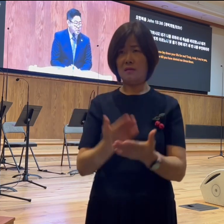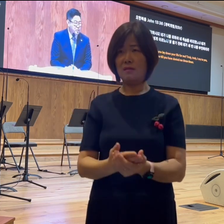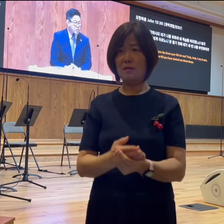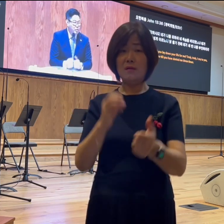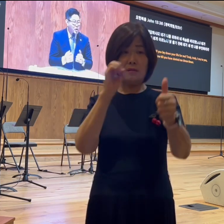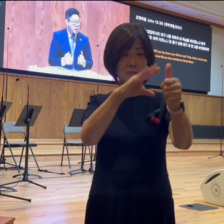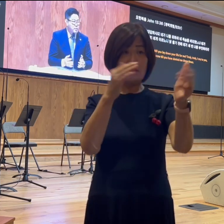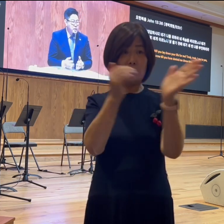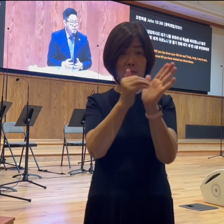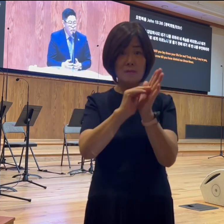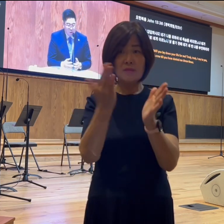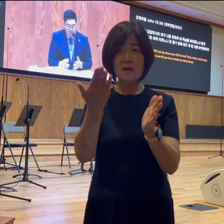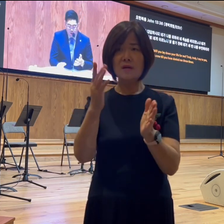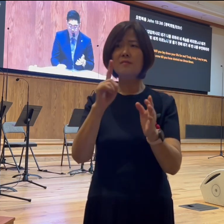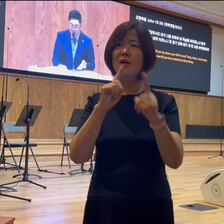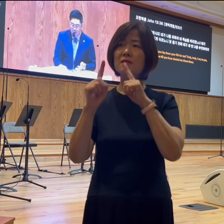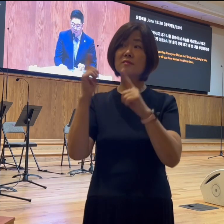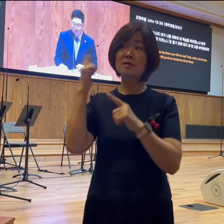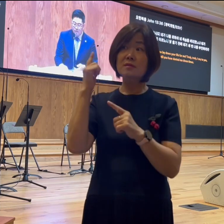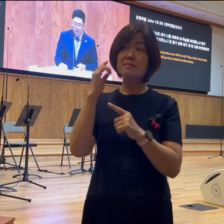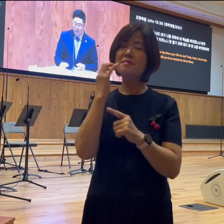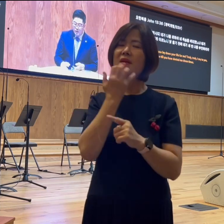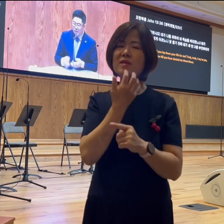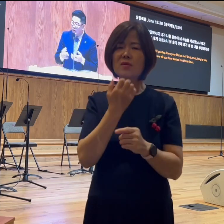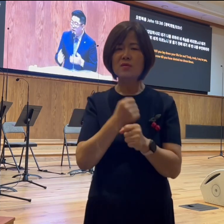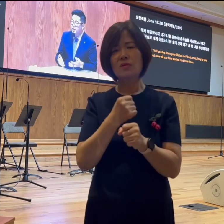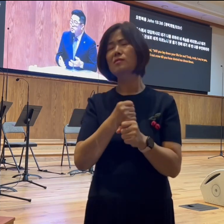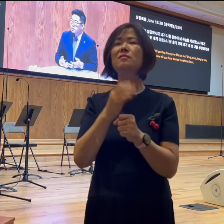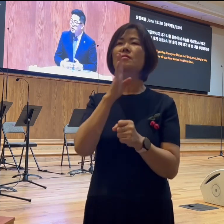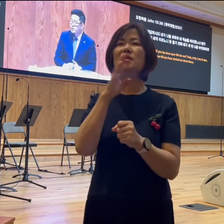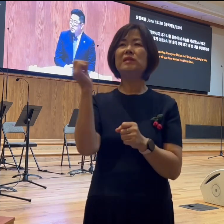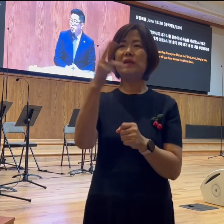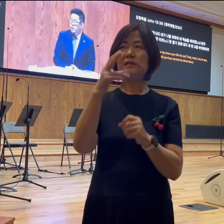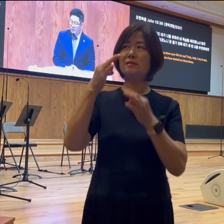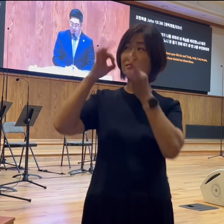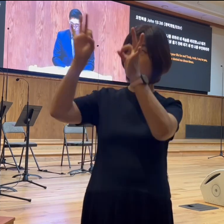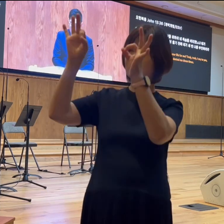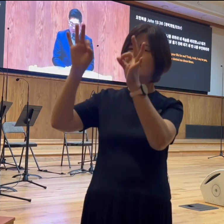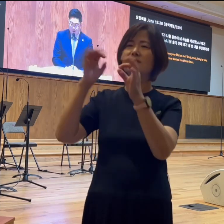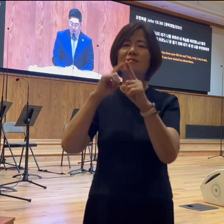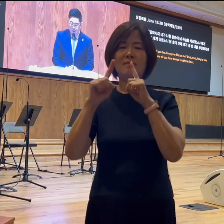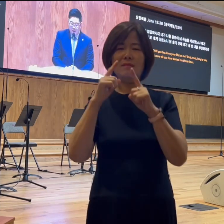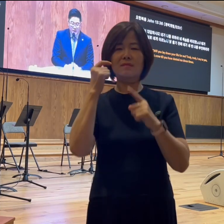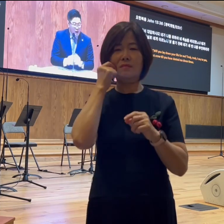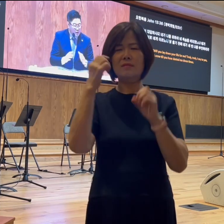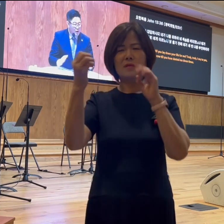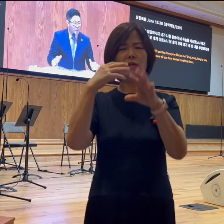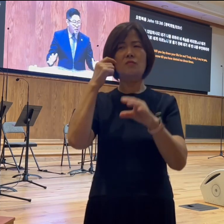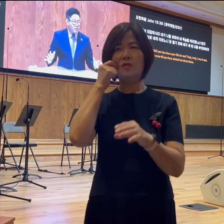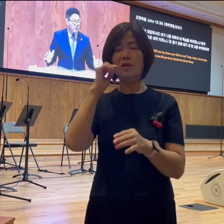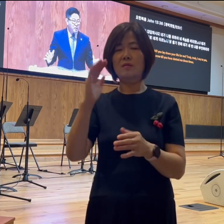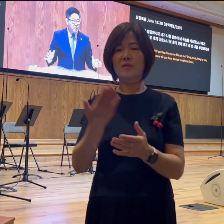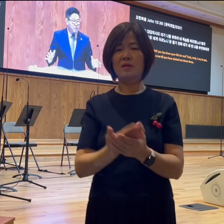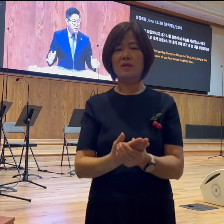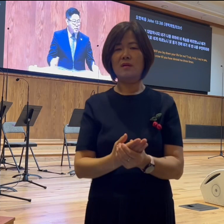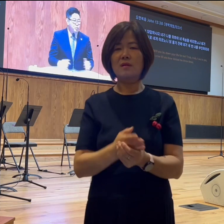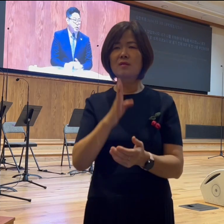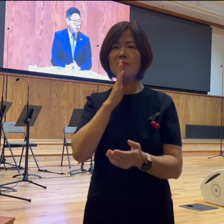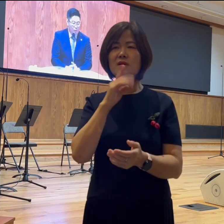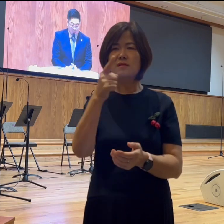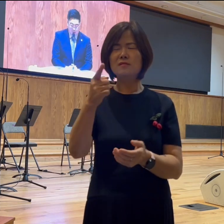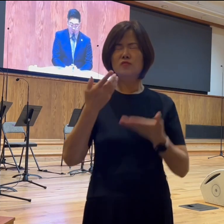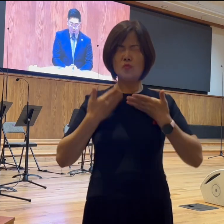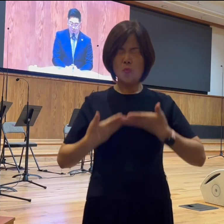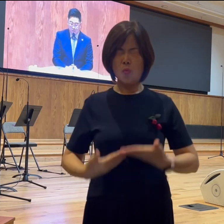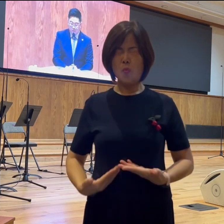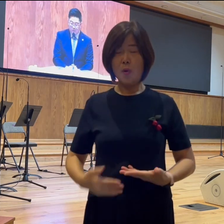말씀하셨어요. 그리고 그 말씀을 들은 베드로는 차마 다시 큰 소리를 치지 못했어요. 싸늘한 그 침묵이